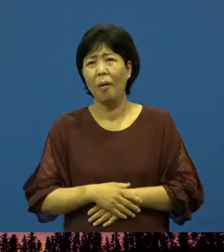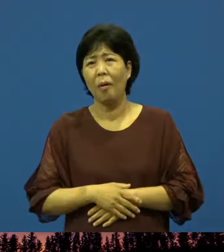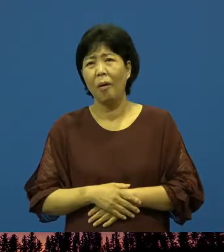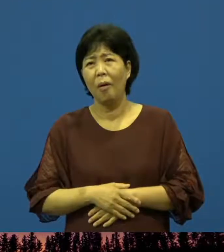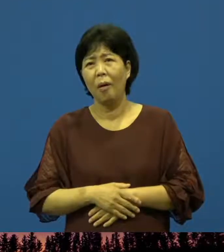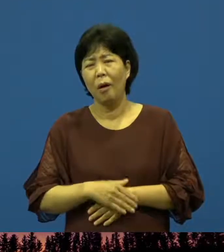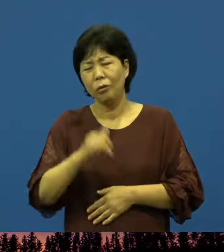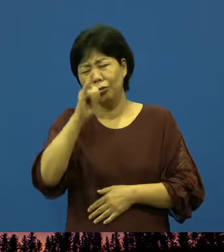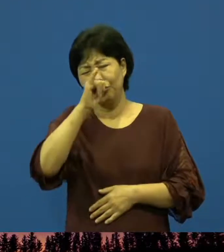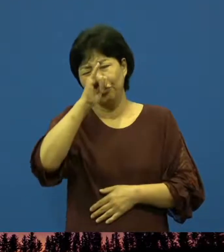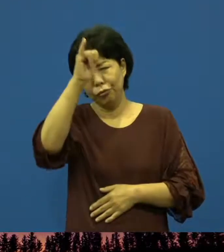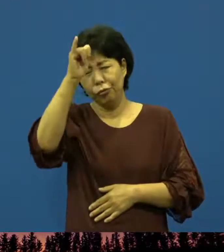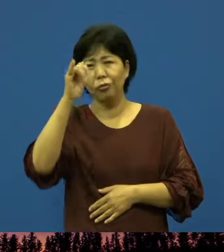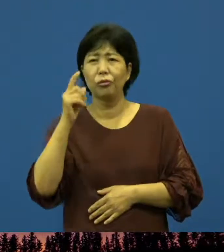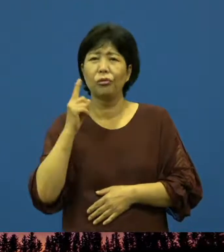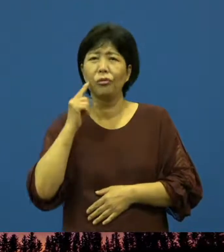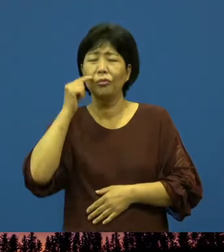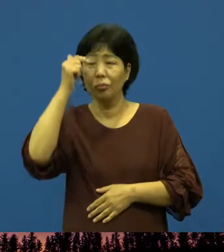목회자를 유명한 곳입니다.